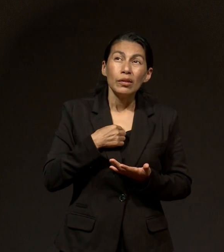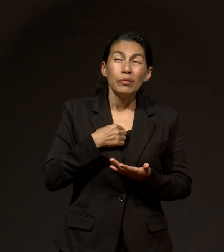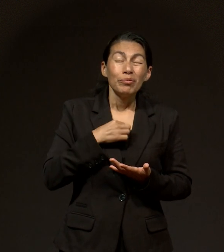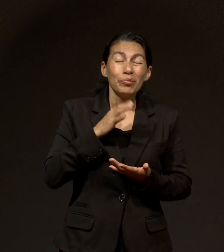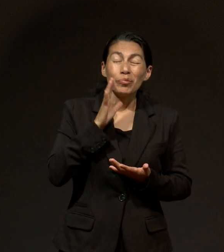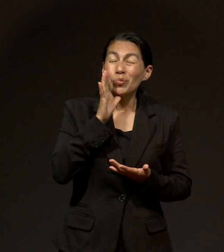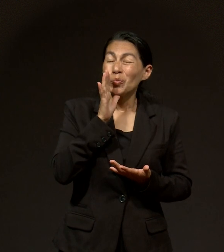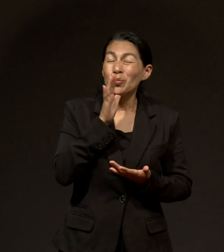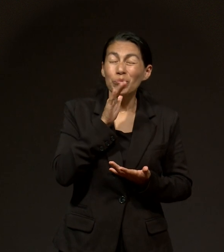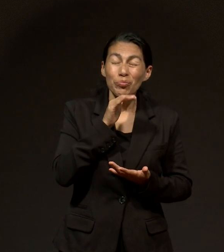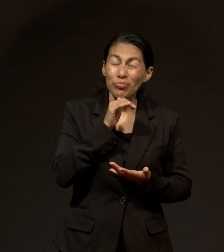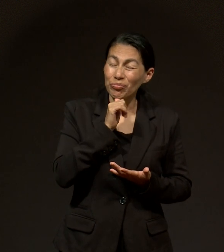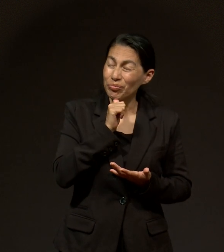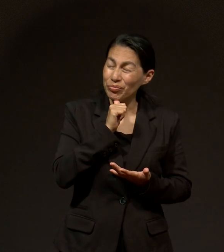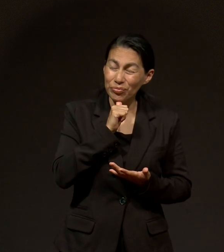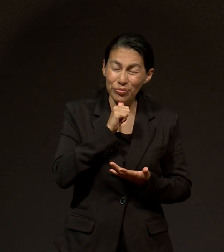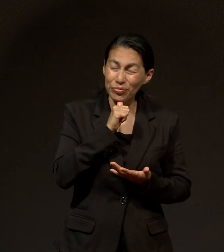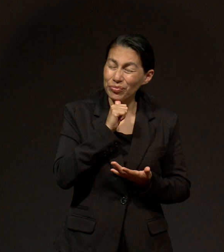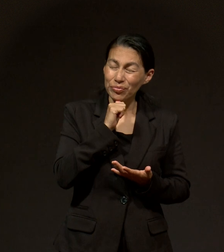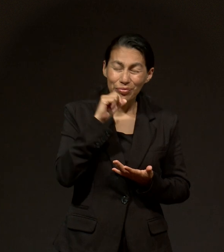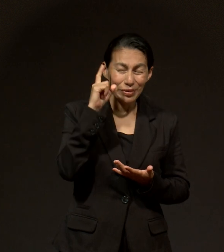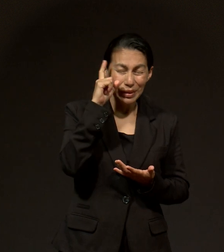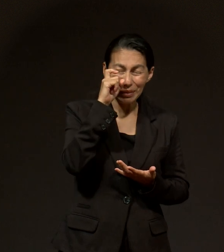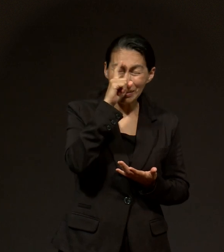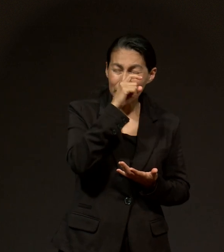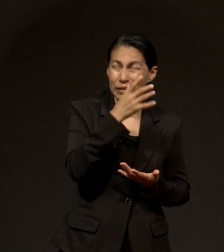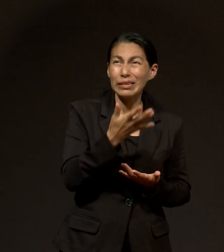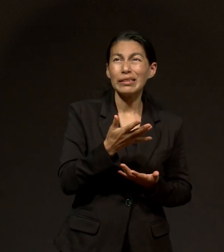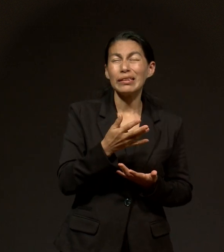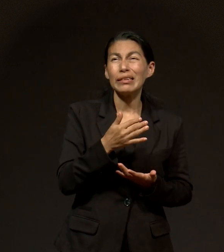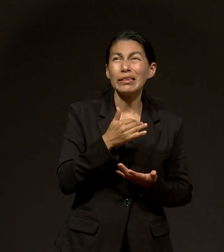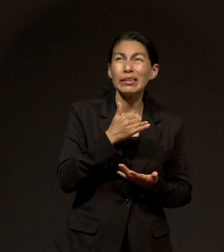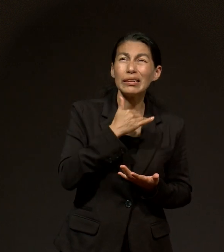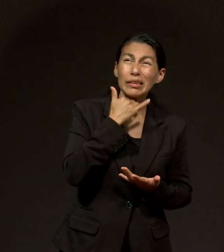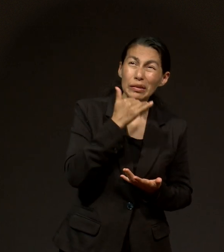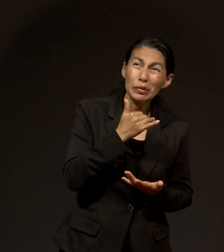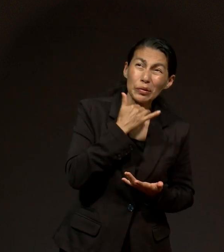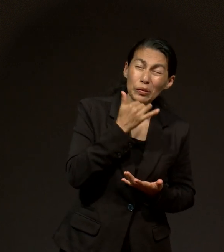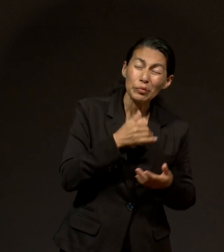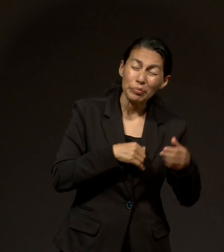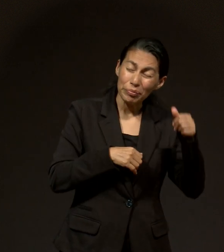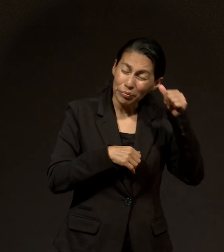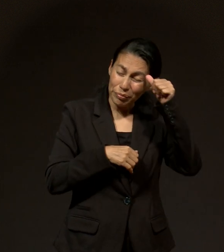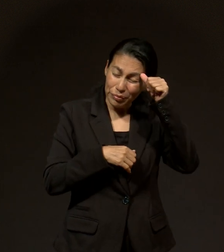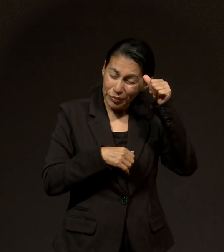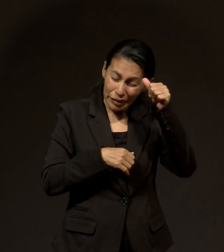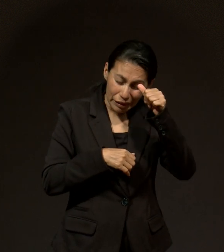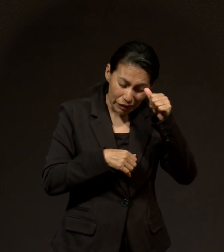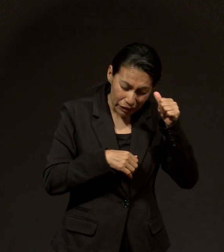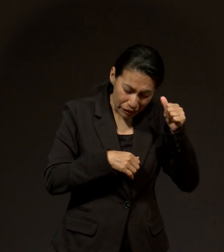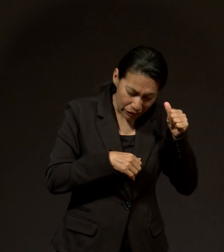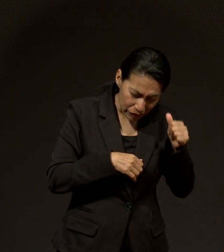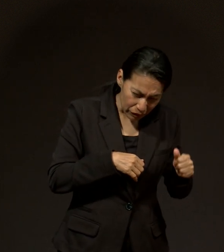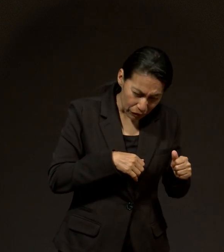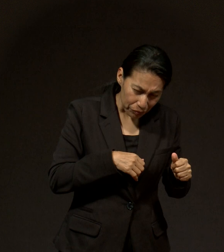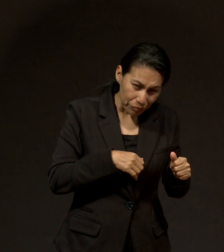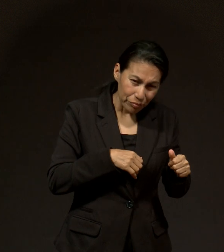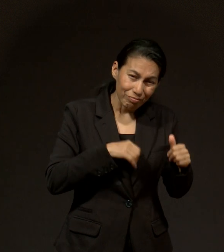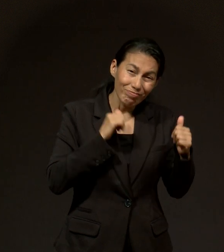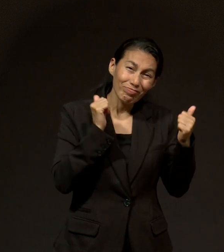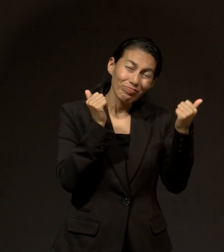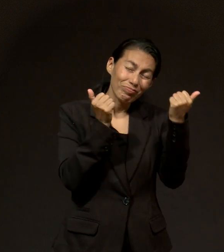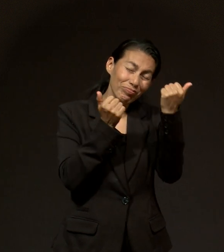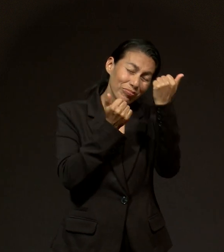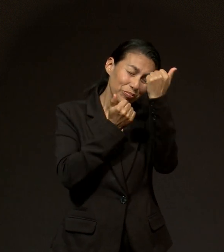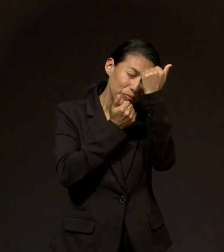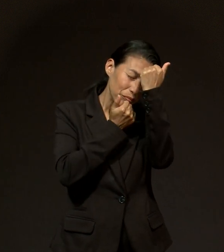incapaces y que hemos cometido errores. Pero cuando tú vas a Dios en oración,